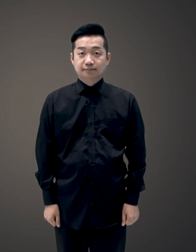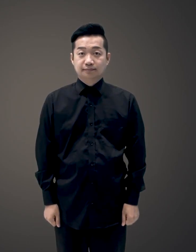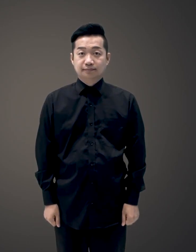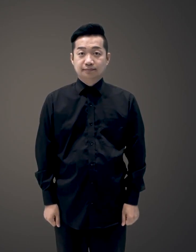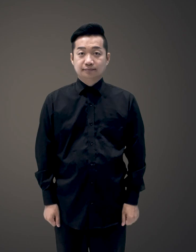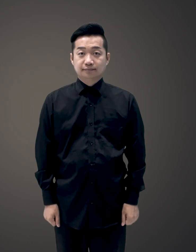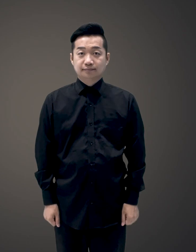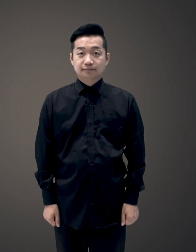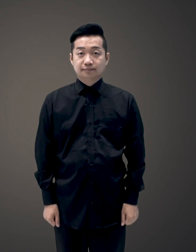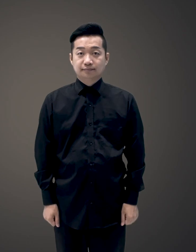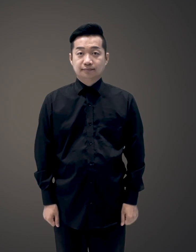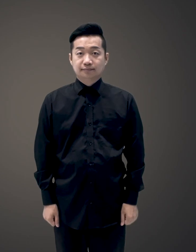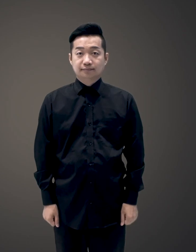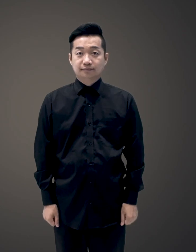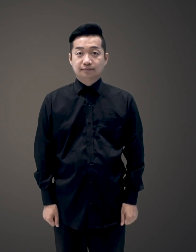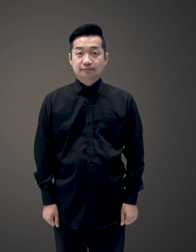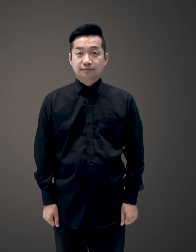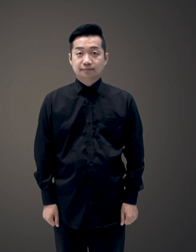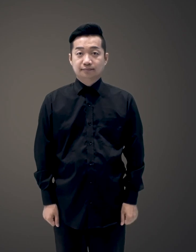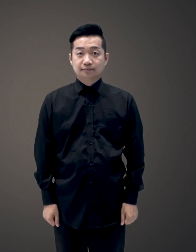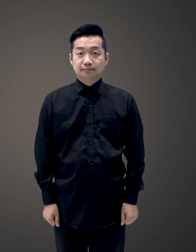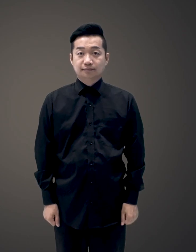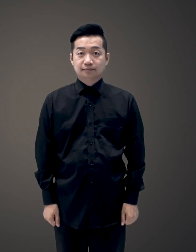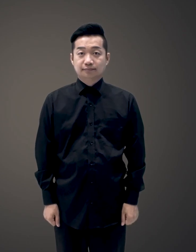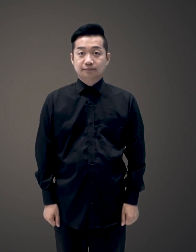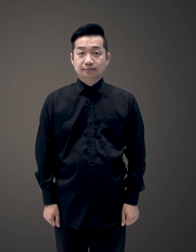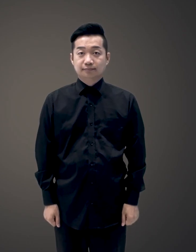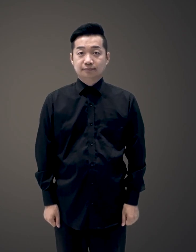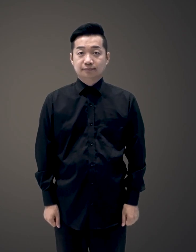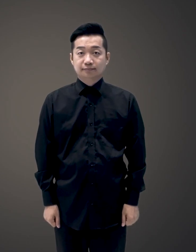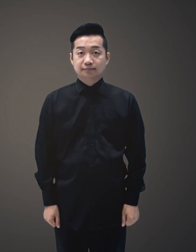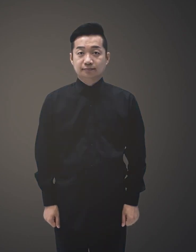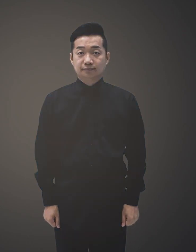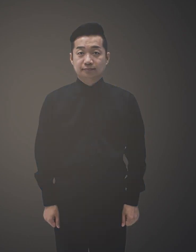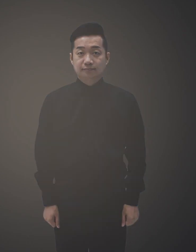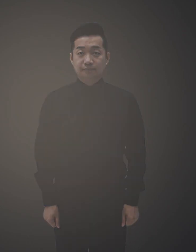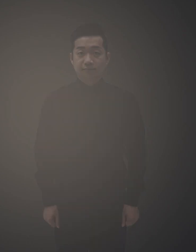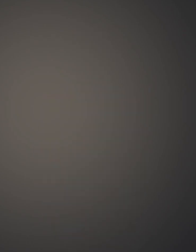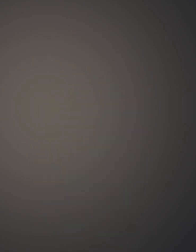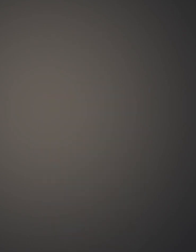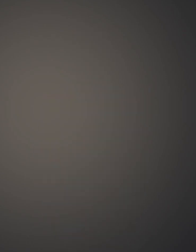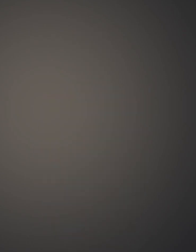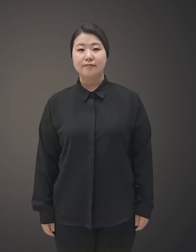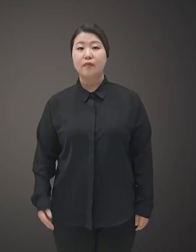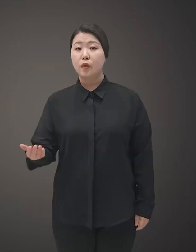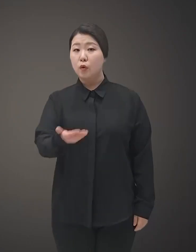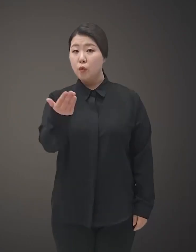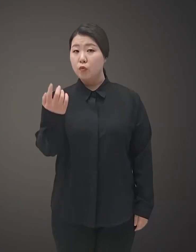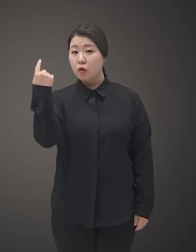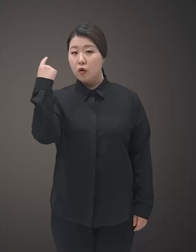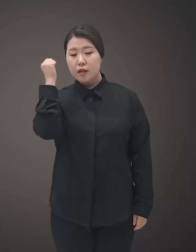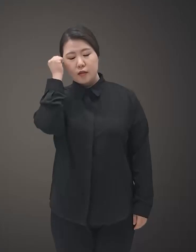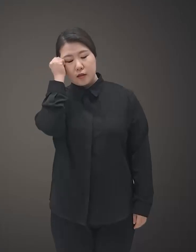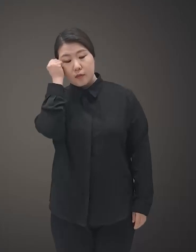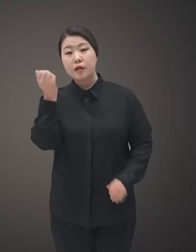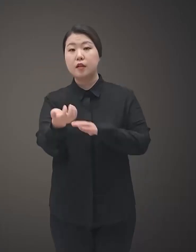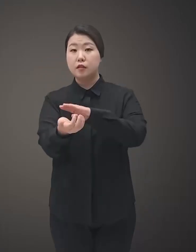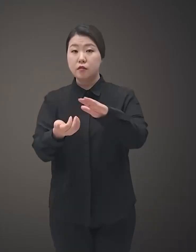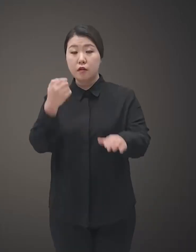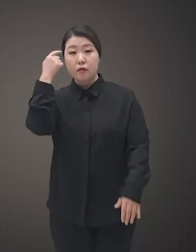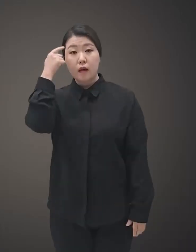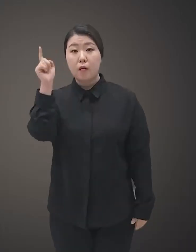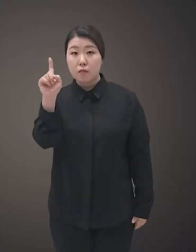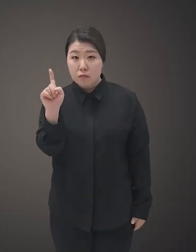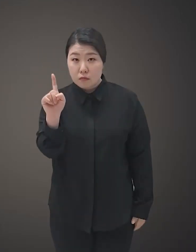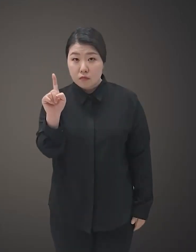이서수, 정선임, 함윤희, 현호정 출판사 문학동네 Umbärandena, du vet, sova